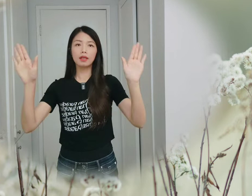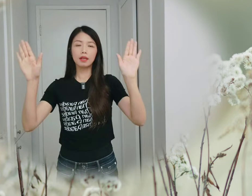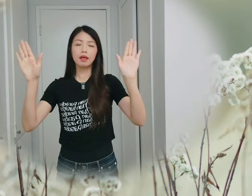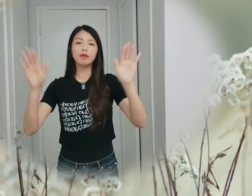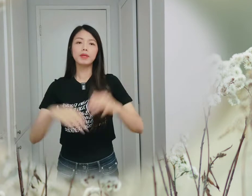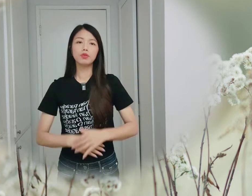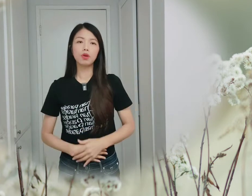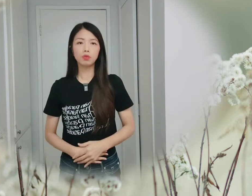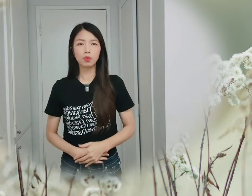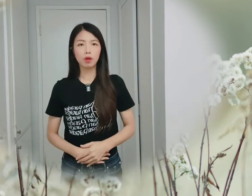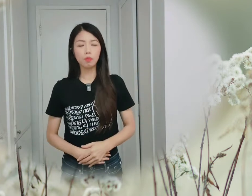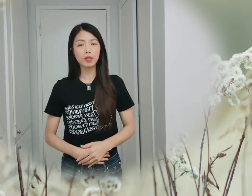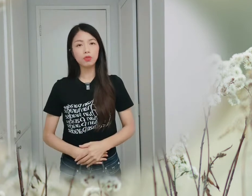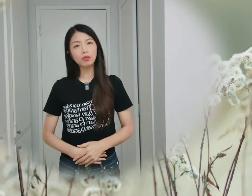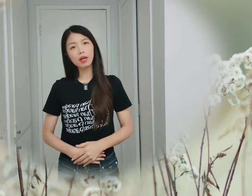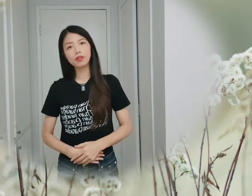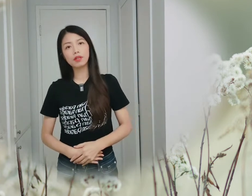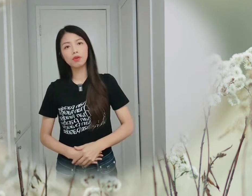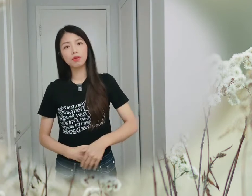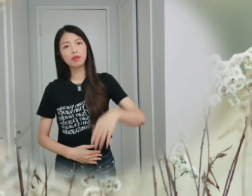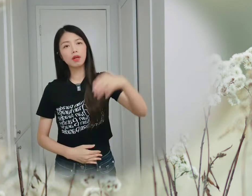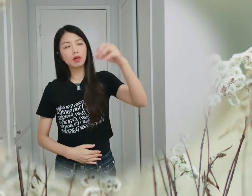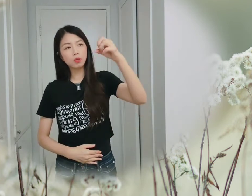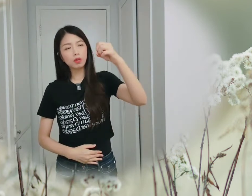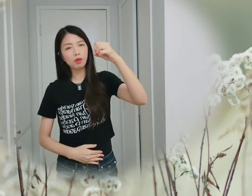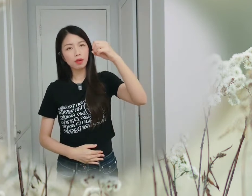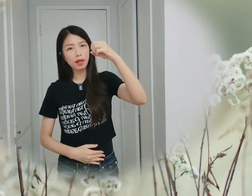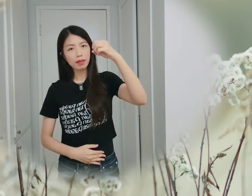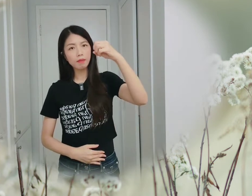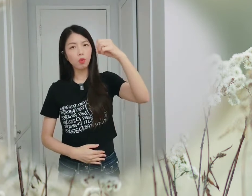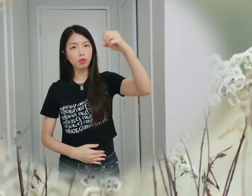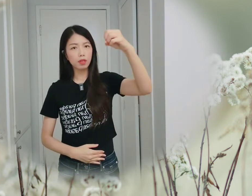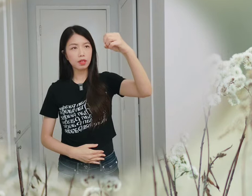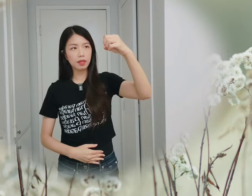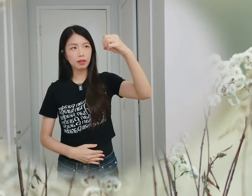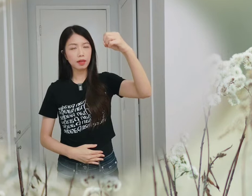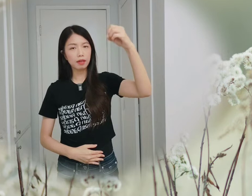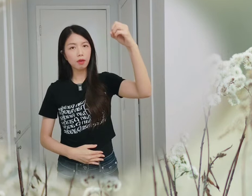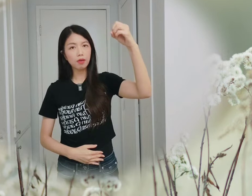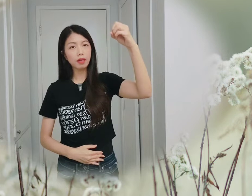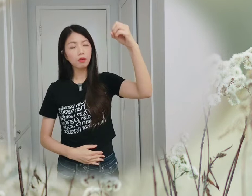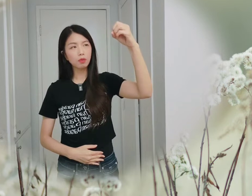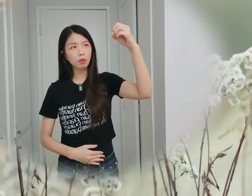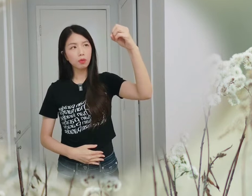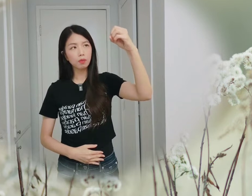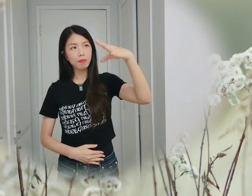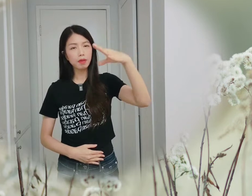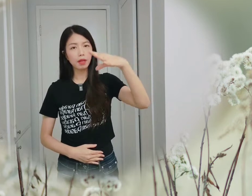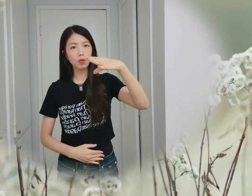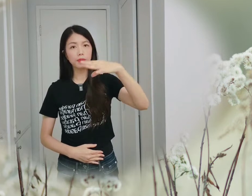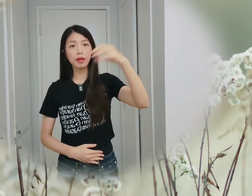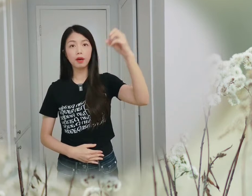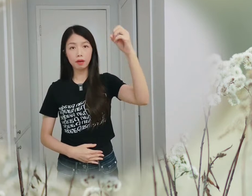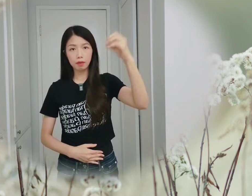환히 비춰주소서. 비추다라고 하는 뜻의 수어는 손을 이렇게 살짝만 오므리신 이 상태에서 사선으로